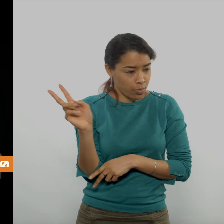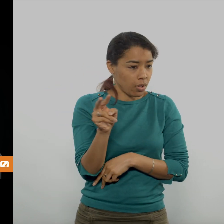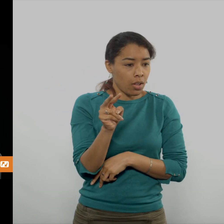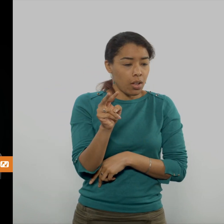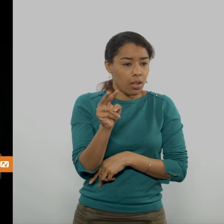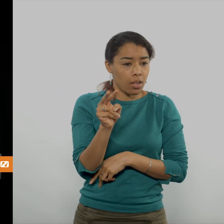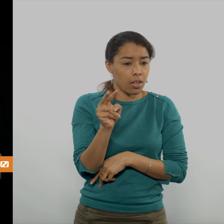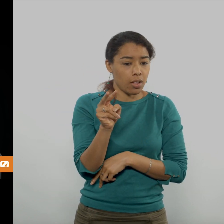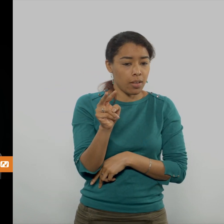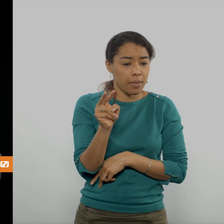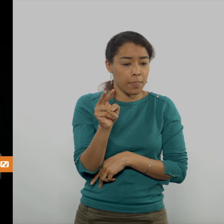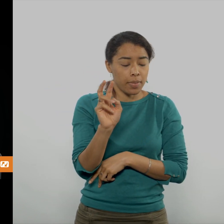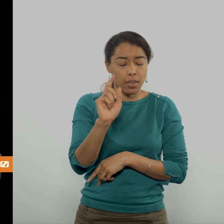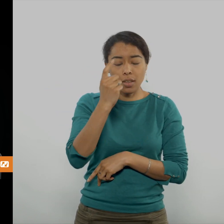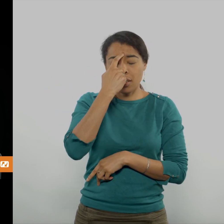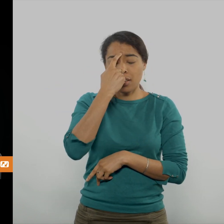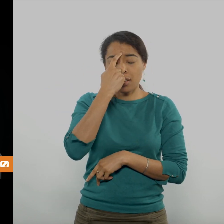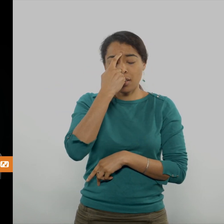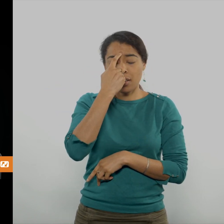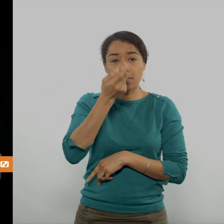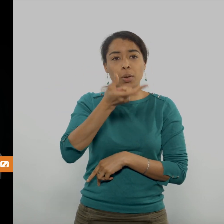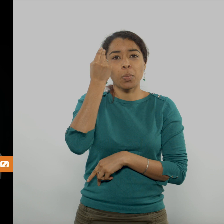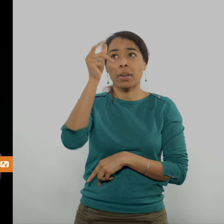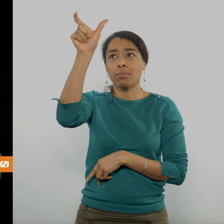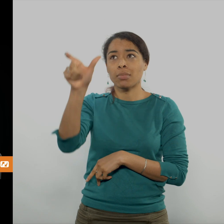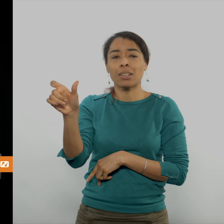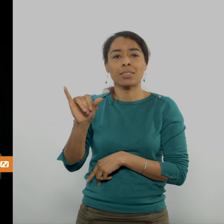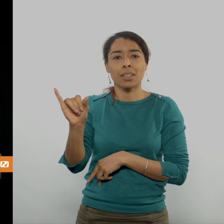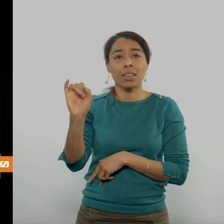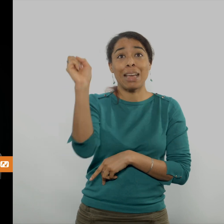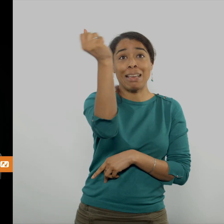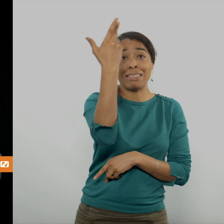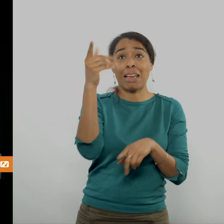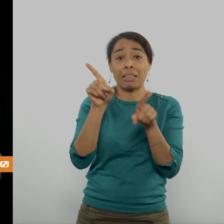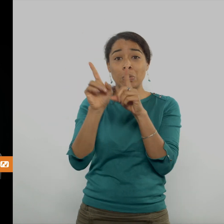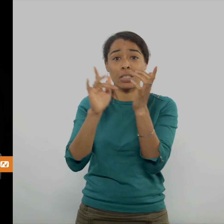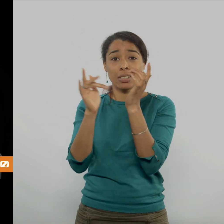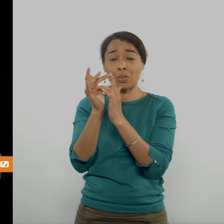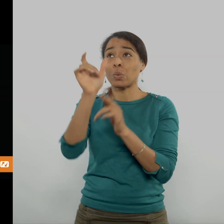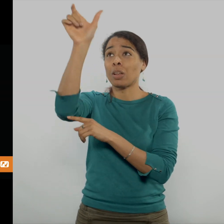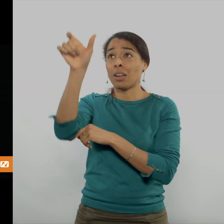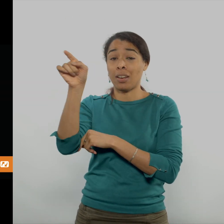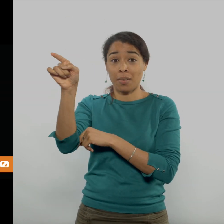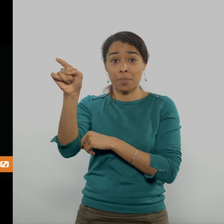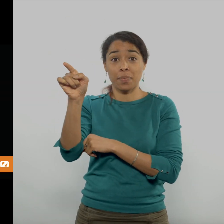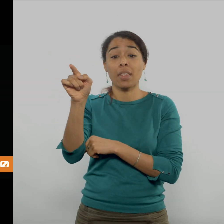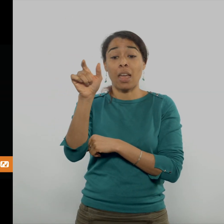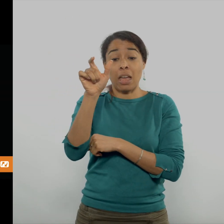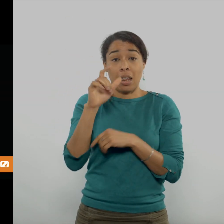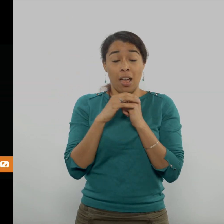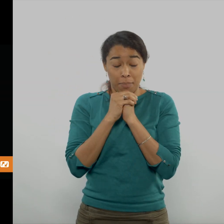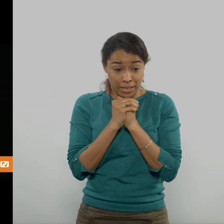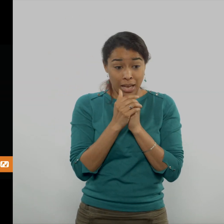longtemps. Et c'est là où j'ai détourné mon regard et que j'ai réalisé qui c'est que j'avais vu. Que j'avais vu le ciel et Jésus. J'ai témoigné